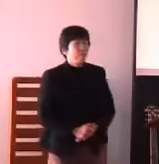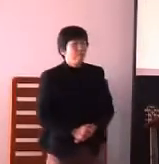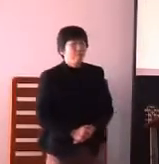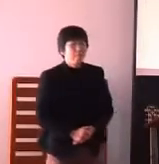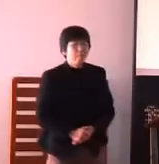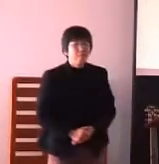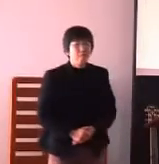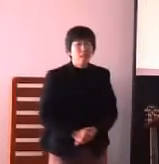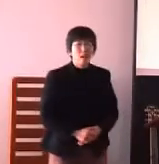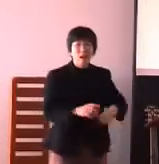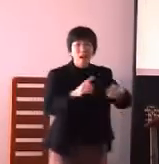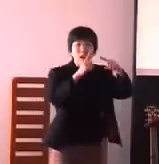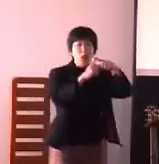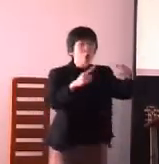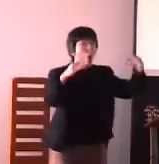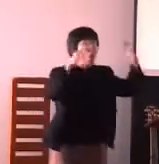教会で